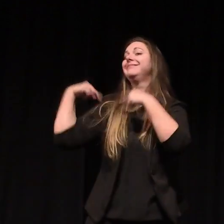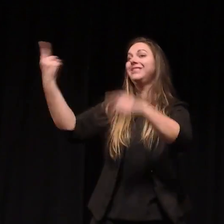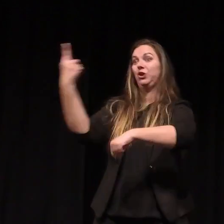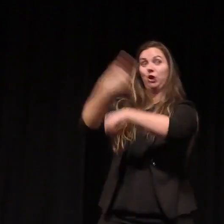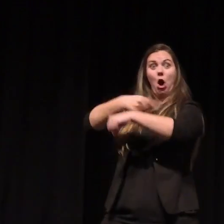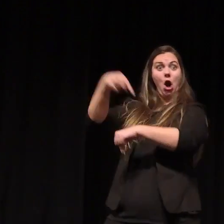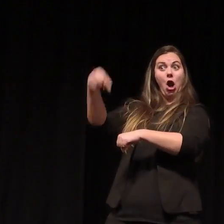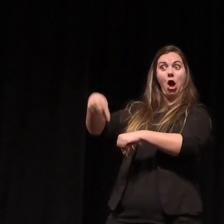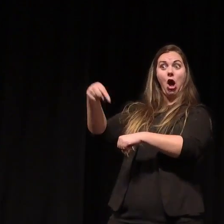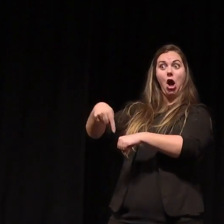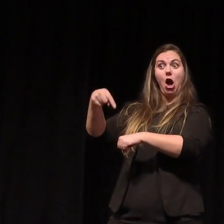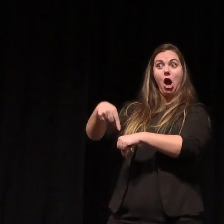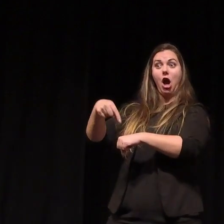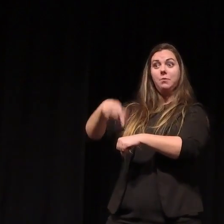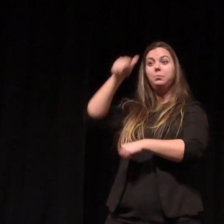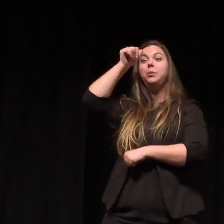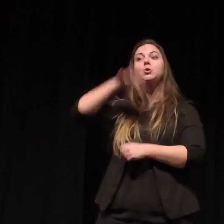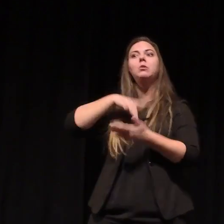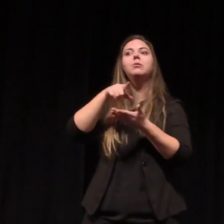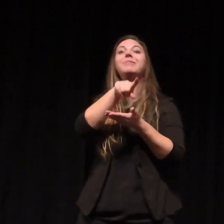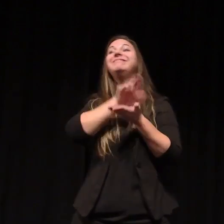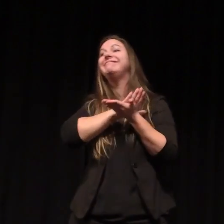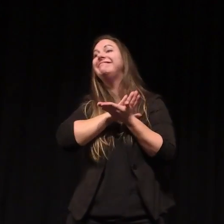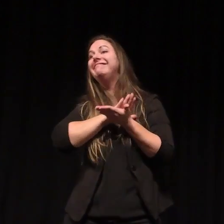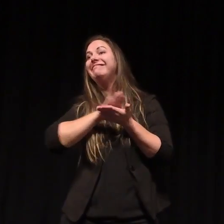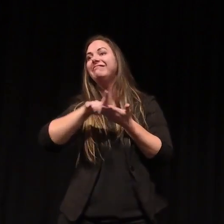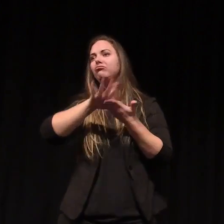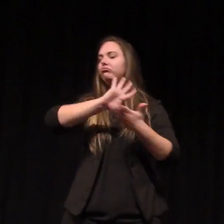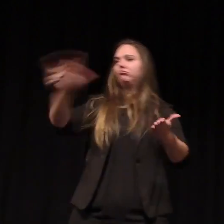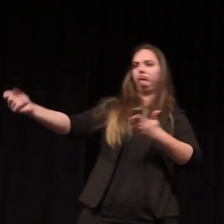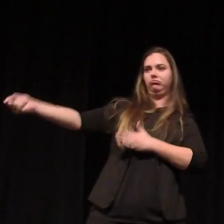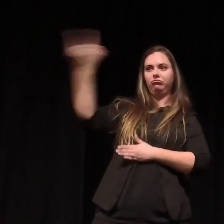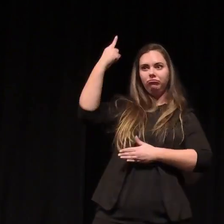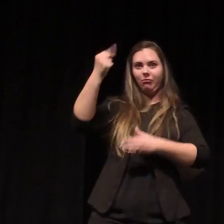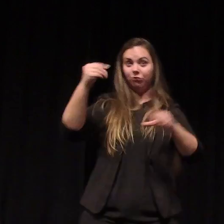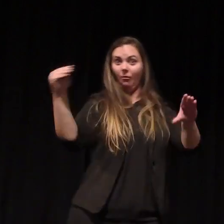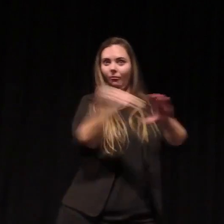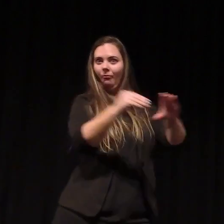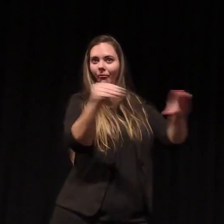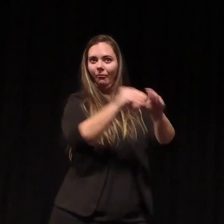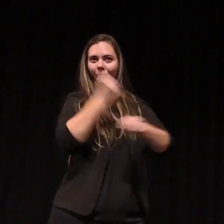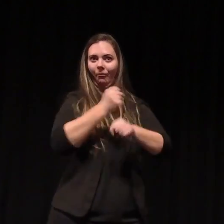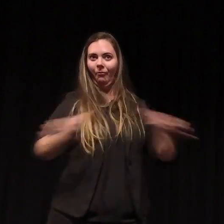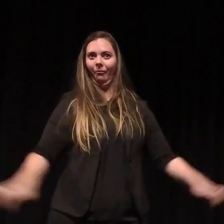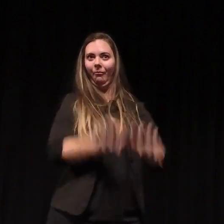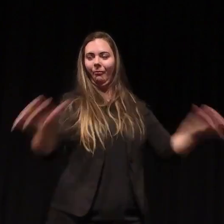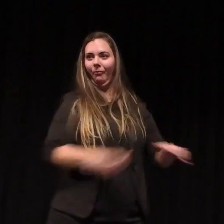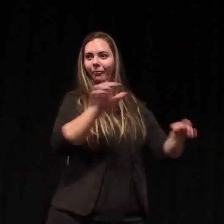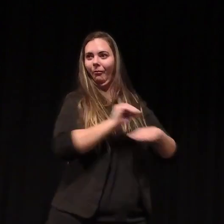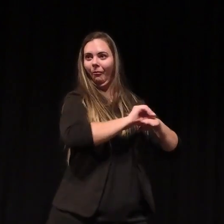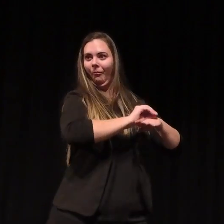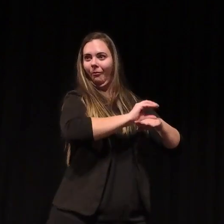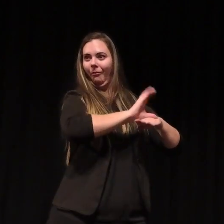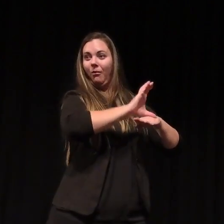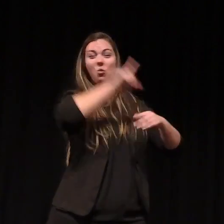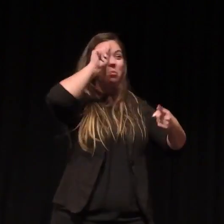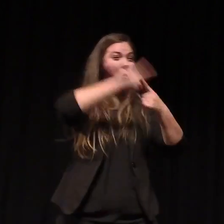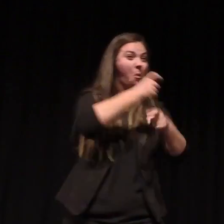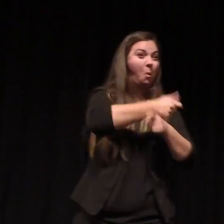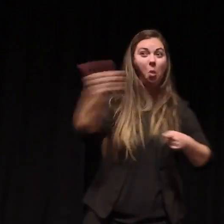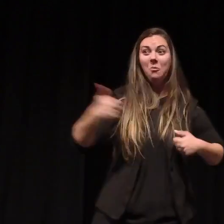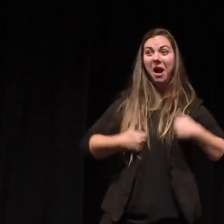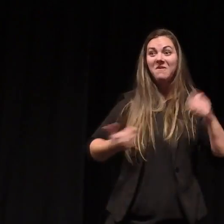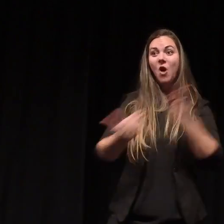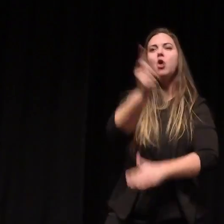Trônette, il économise son argent. Mais c'est pas pour s'acheter une nouvelle baignoire. C'est pour s'acheter une belle,